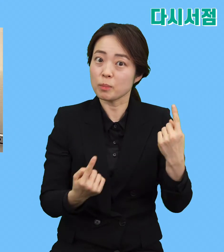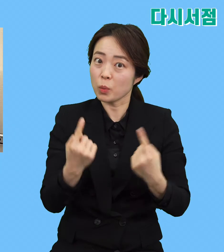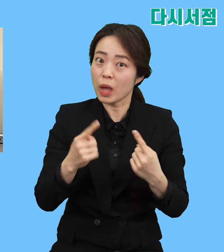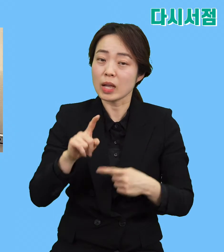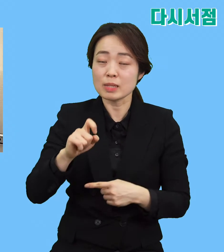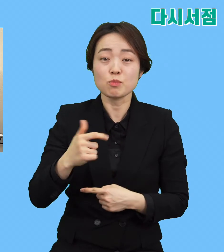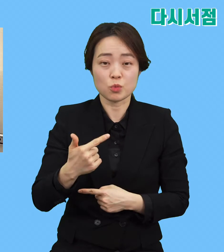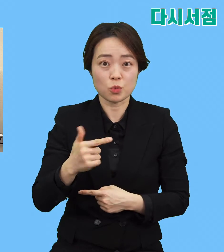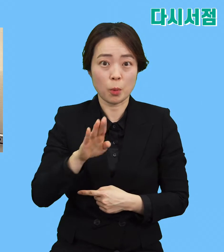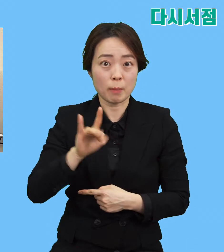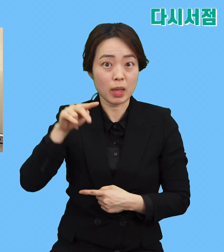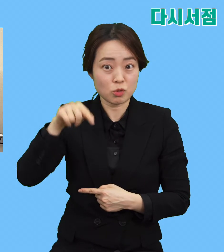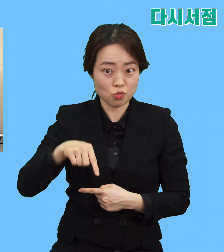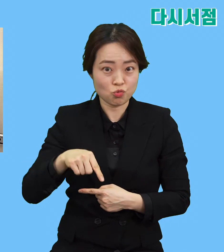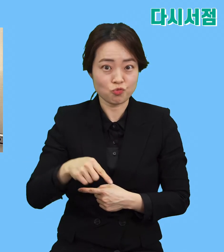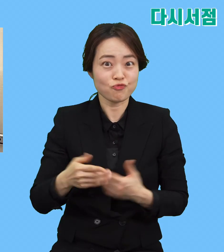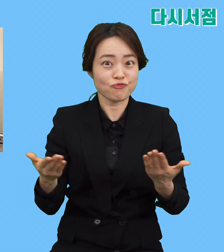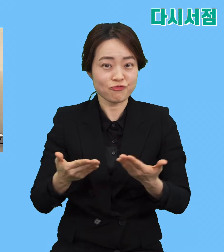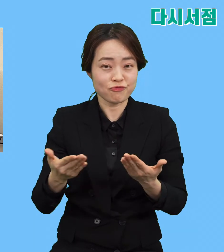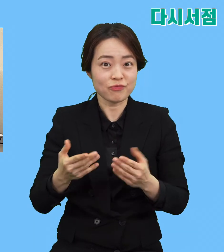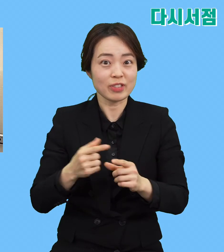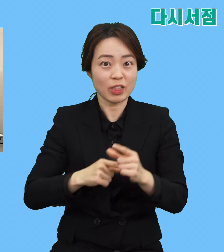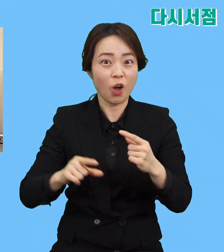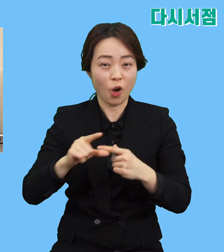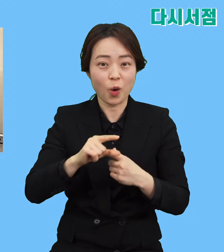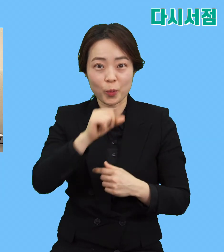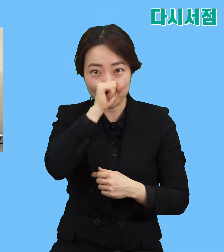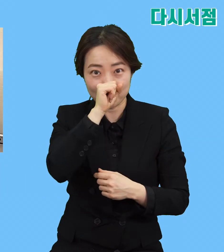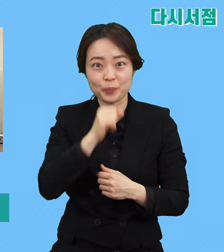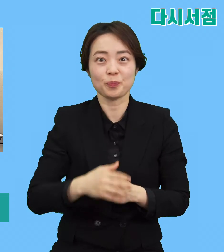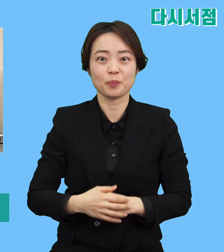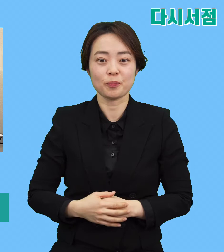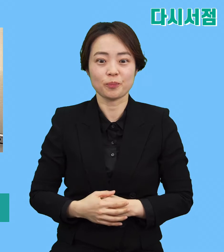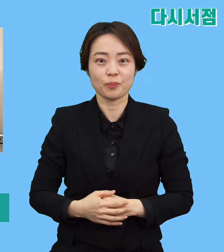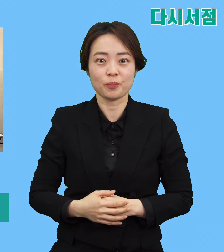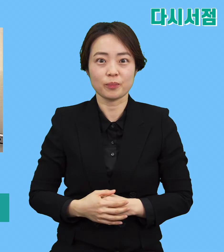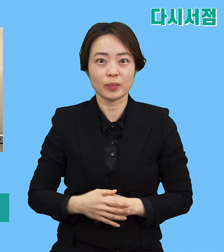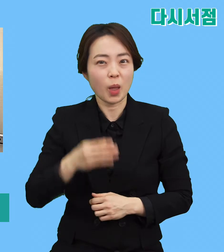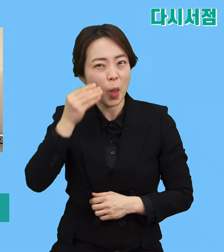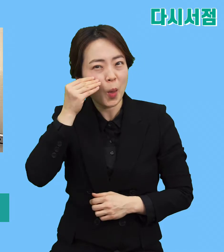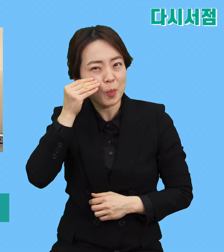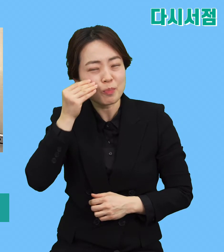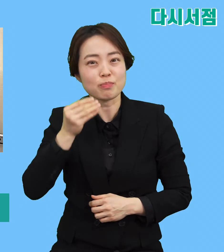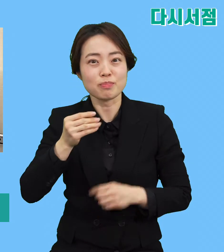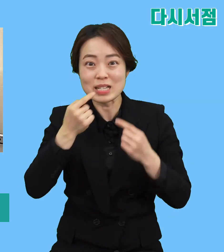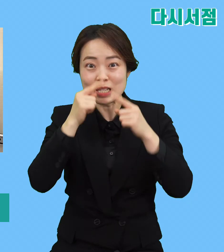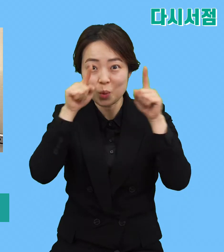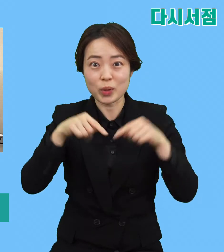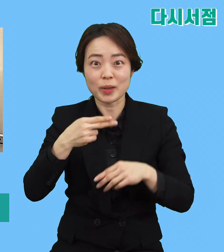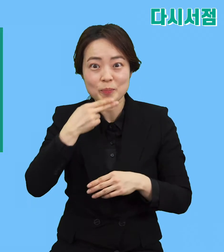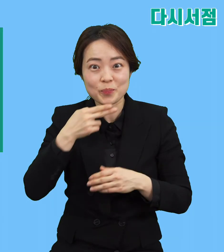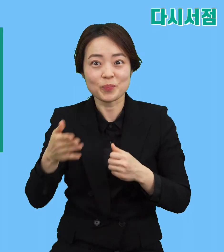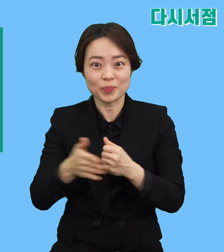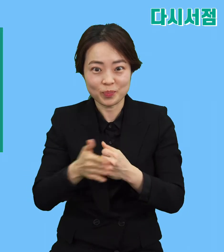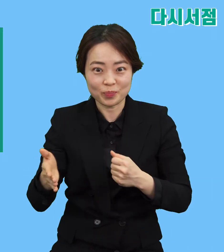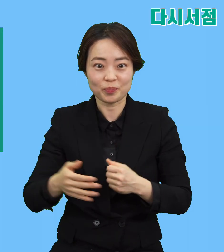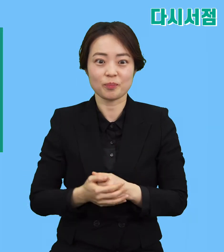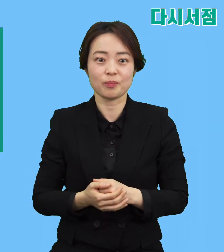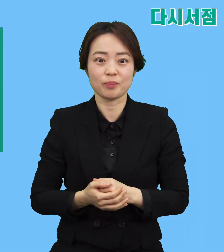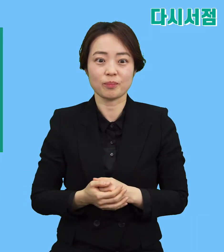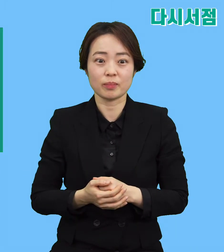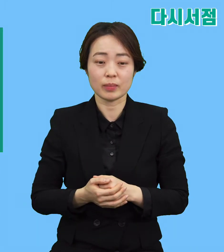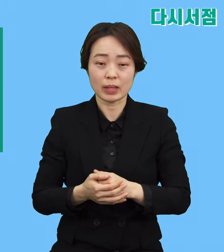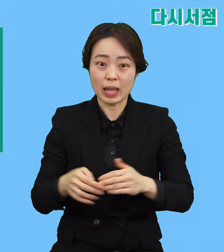4배수보다는 16배수로 작업을 하는 게 조금 더 좋습니다. 남는 종이가 적기 때문이죠.